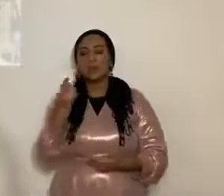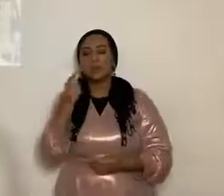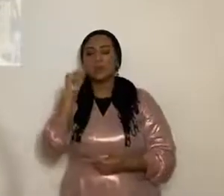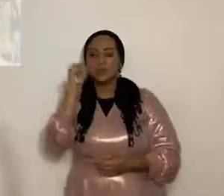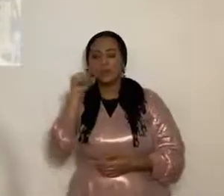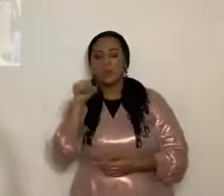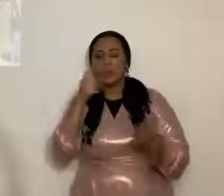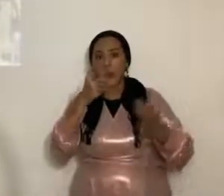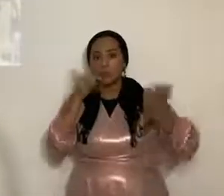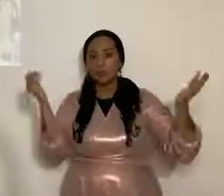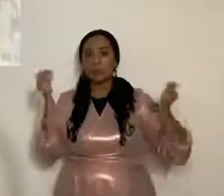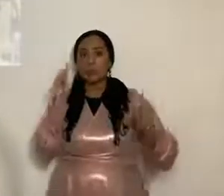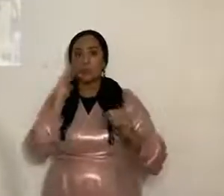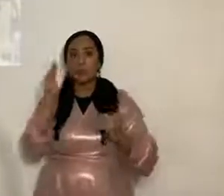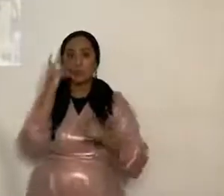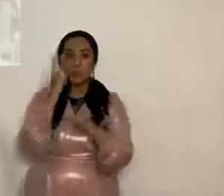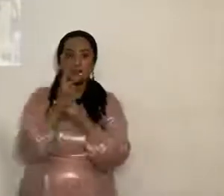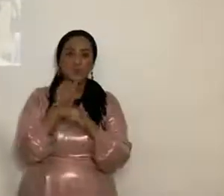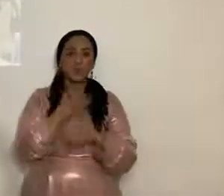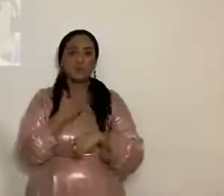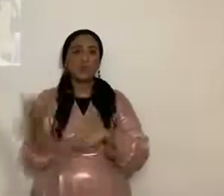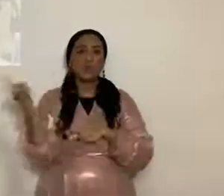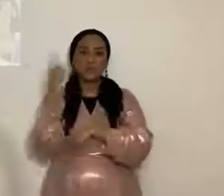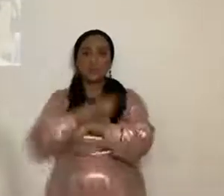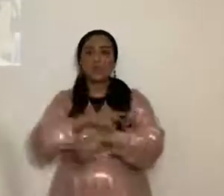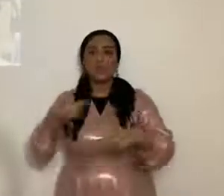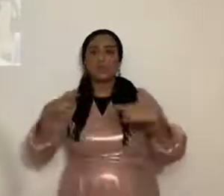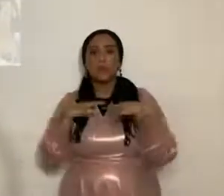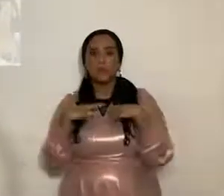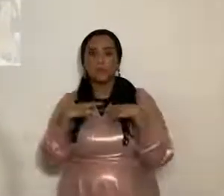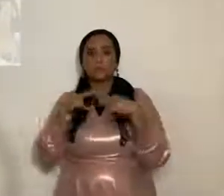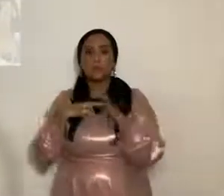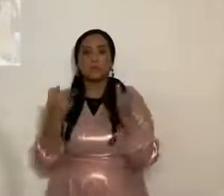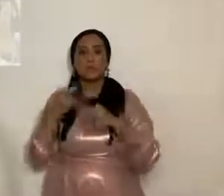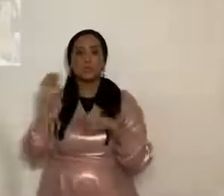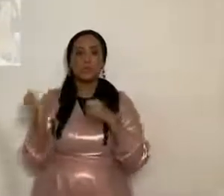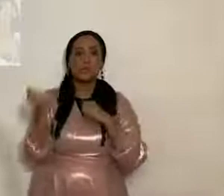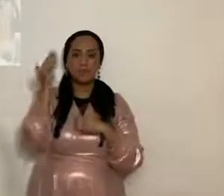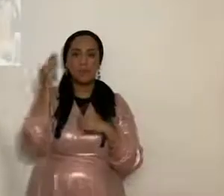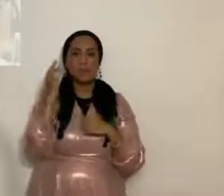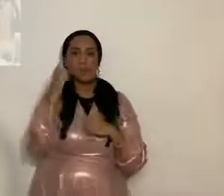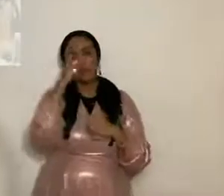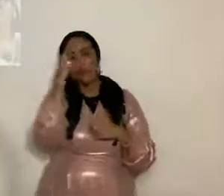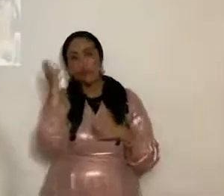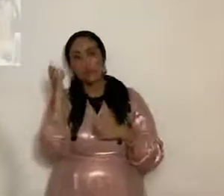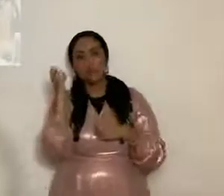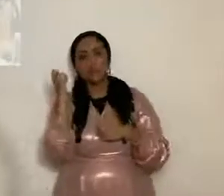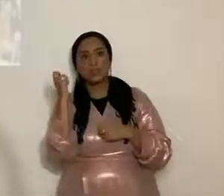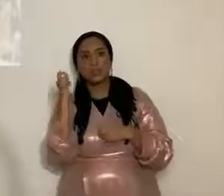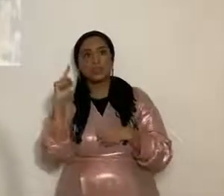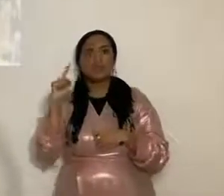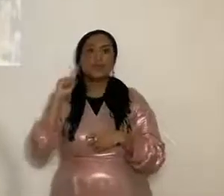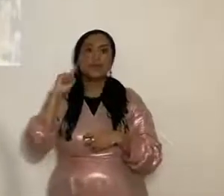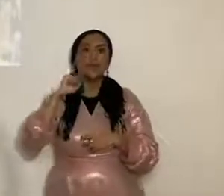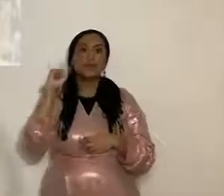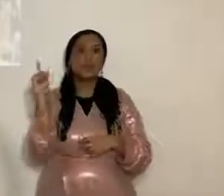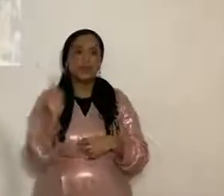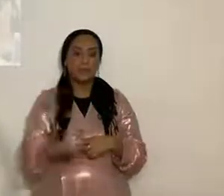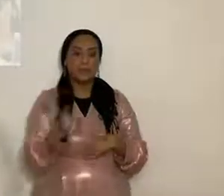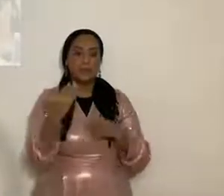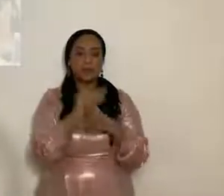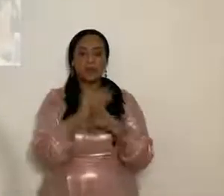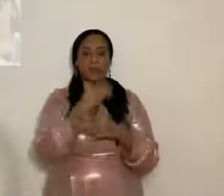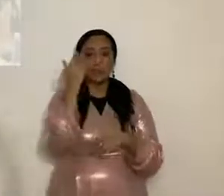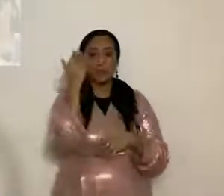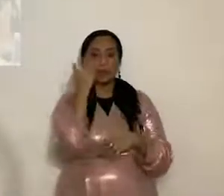verdad vosotros guardaréis mis días de reposo. ¿A qué se refiere? A Shabbat. Porque es una señal entre mí